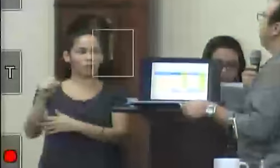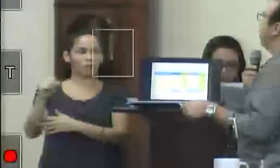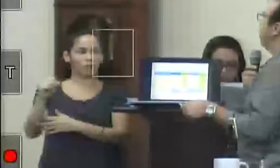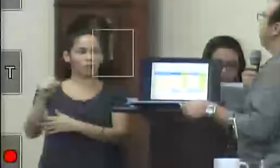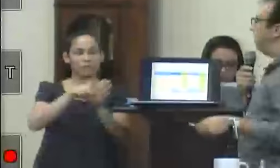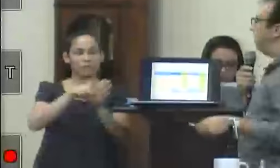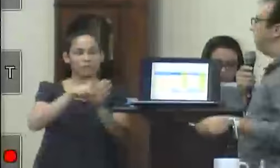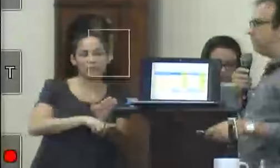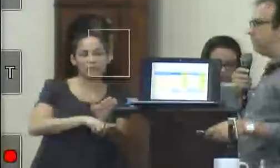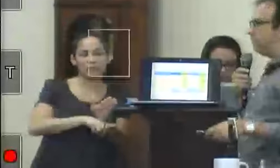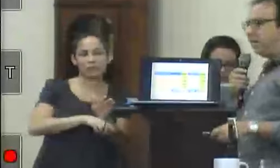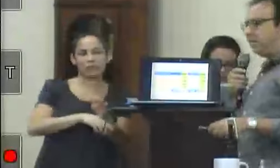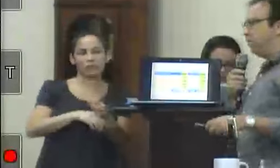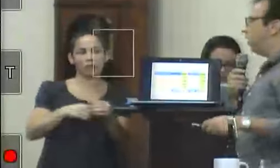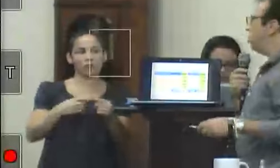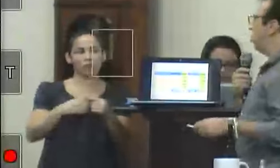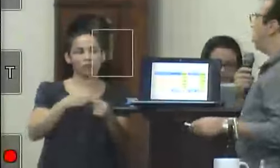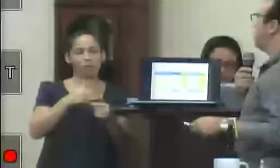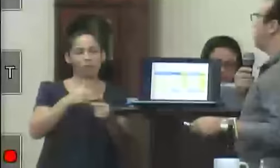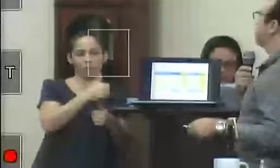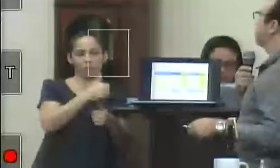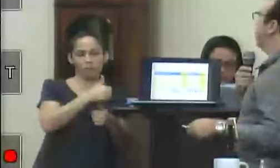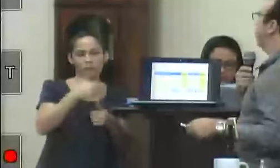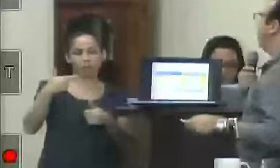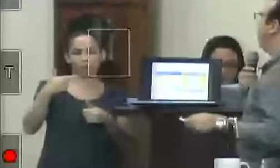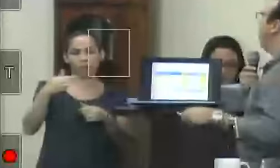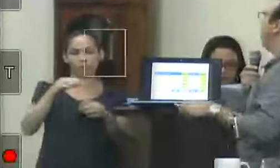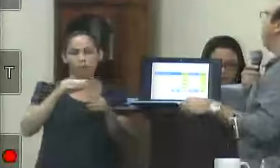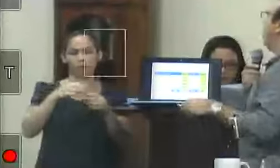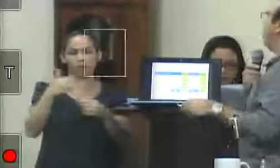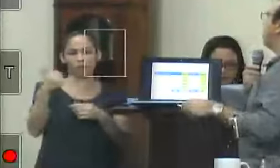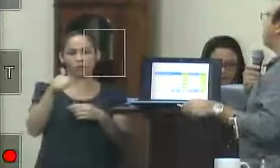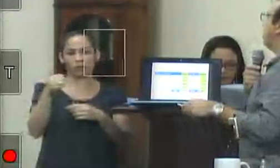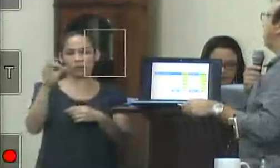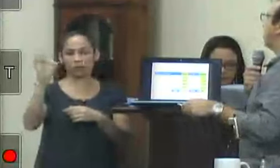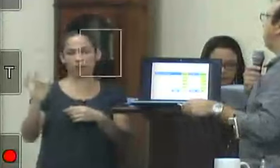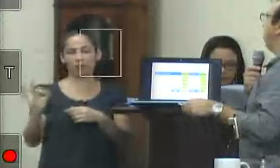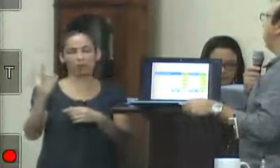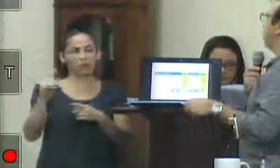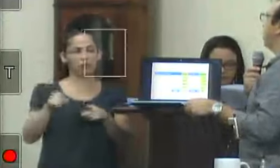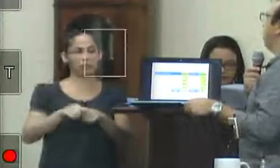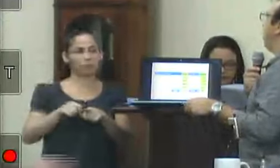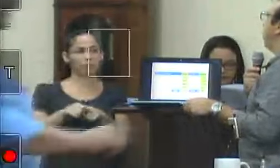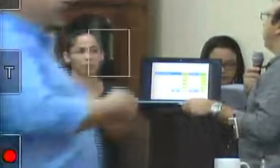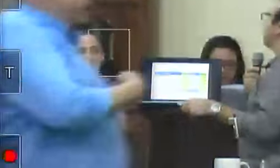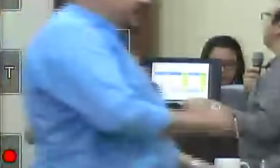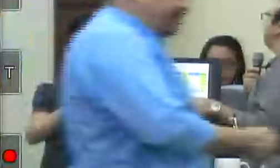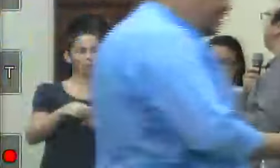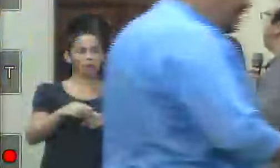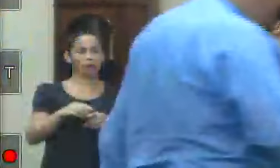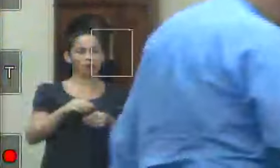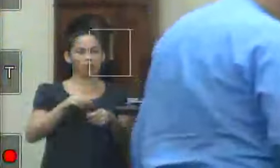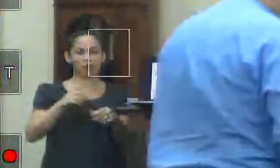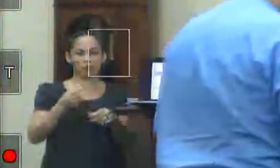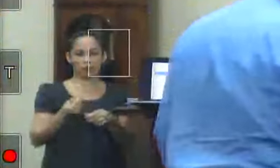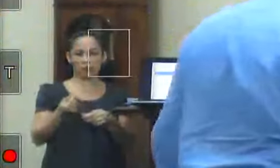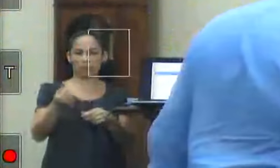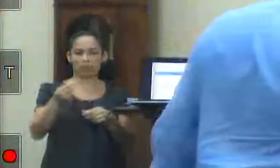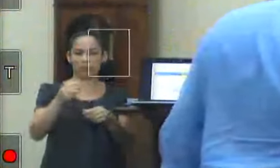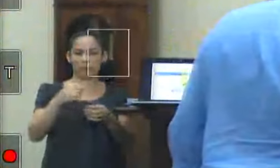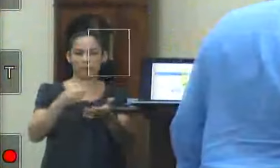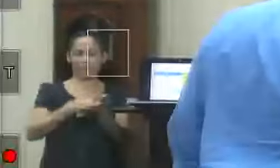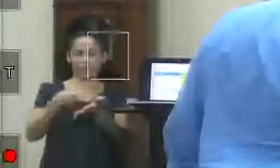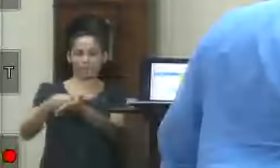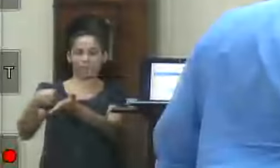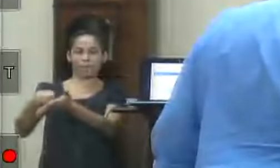primeiro para o segundo quadrimestre cerca de 11%. Né, e as despesas com recurso próprio, elas aumentaram mais